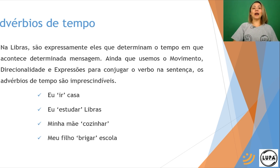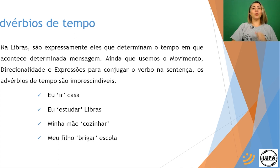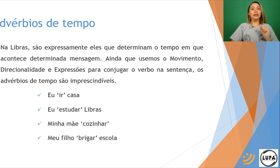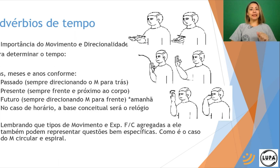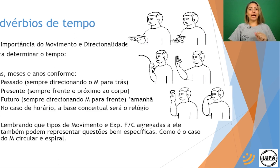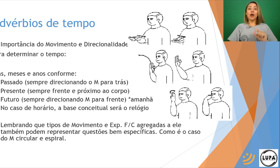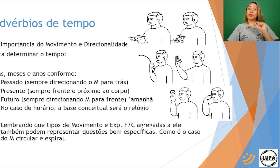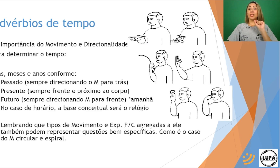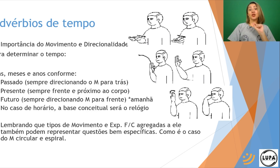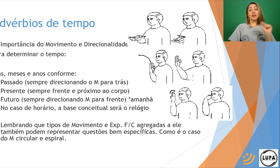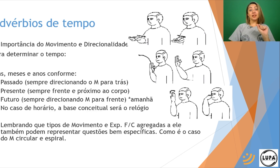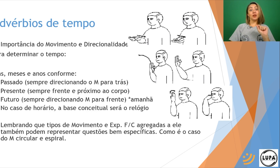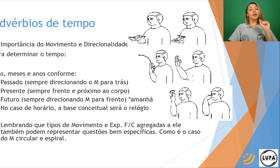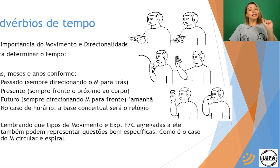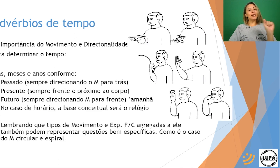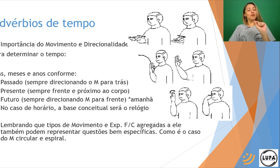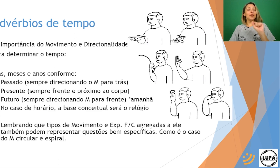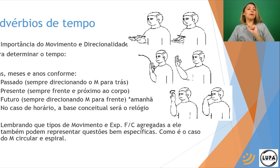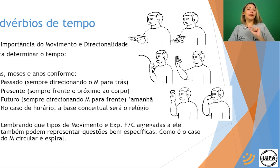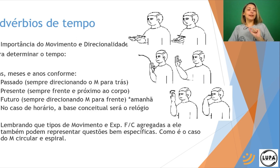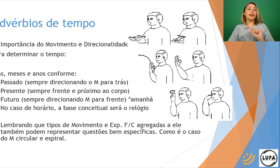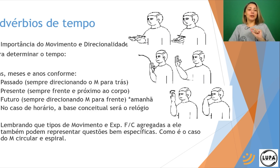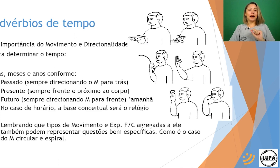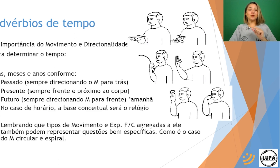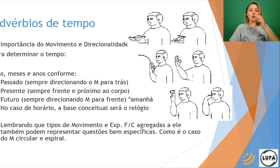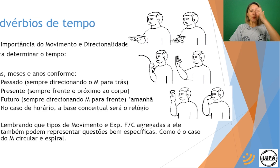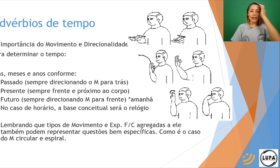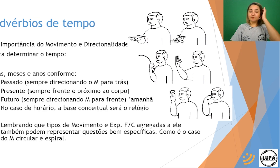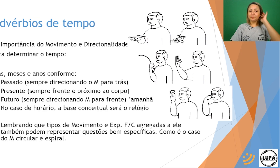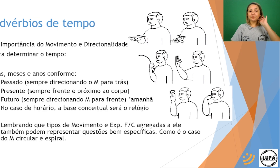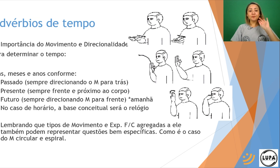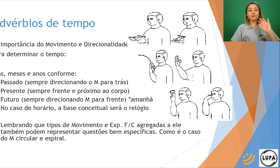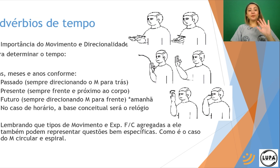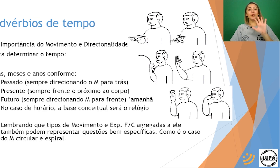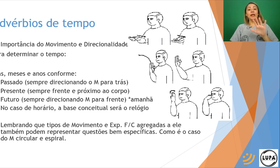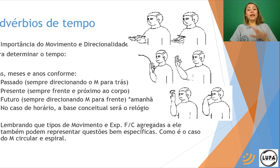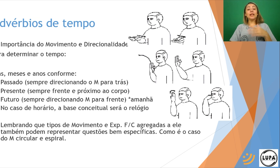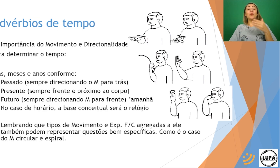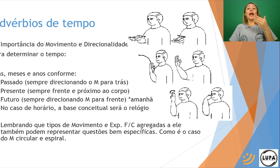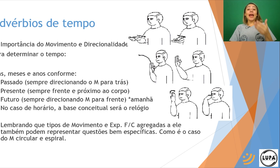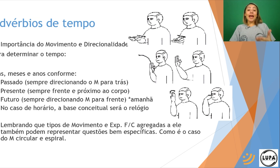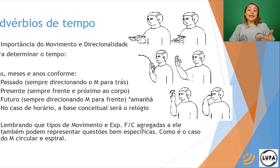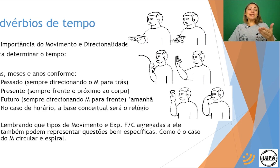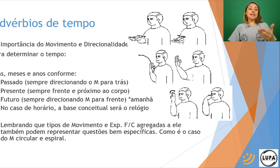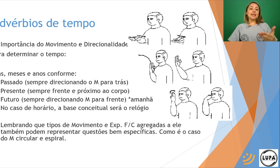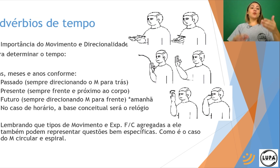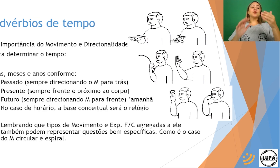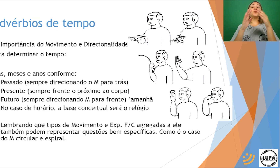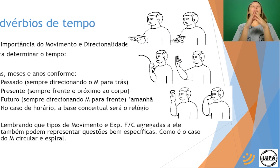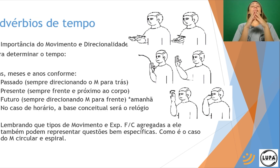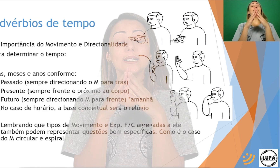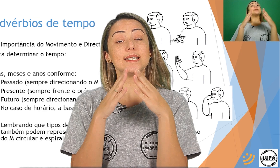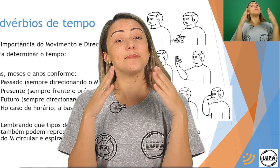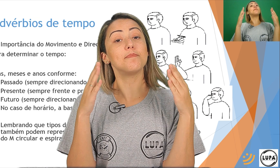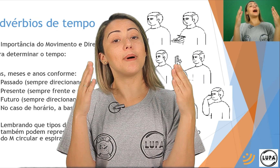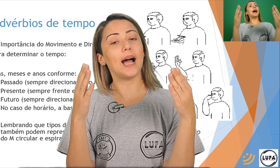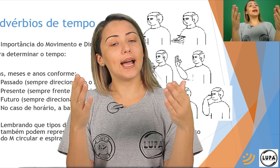fazer o sinal, tá? Porque sozinho não fica bem determinado isso daí. Então, esses são